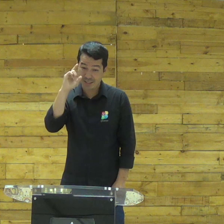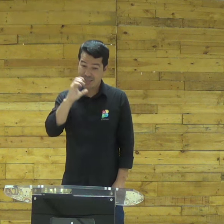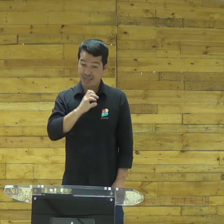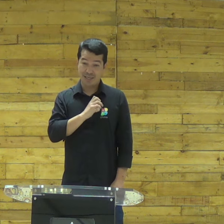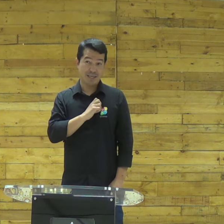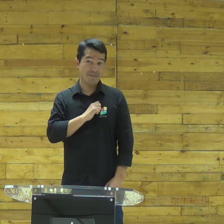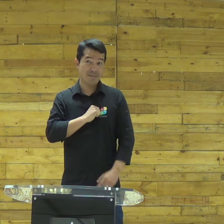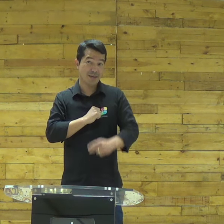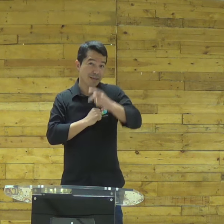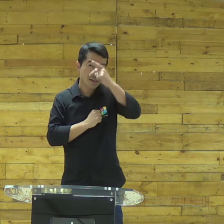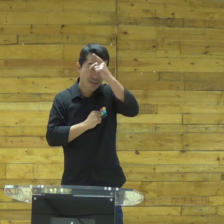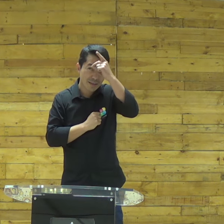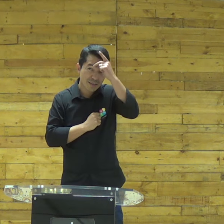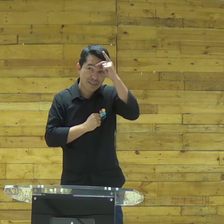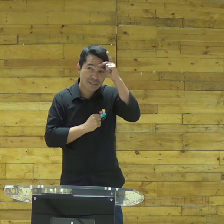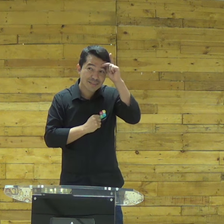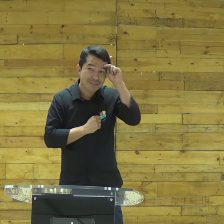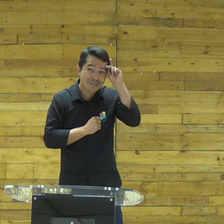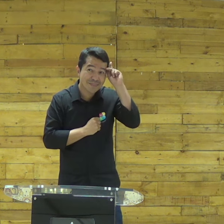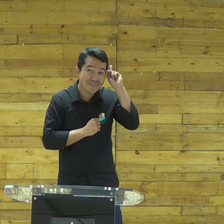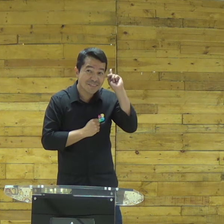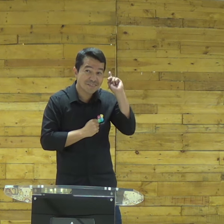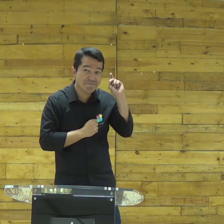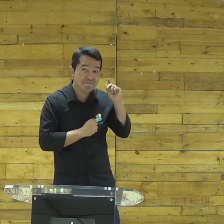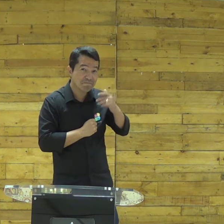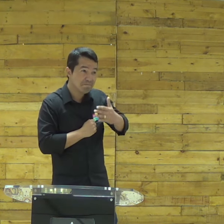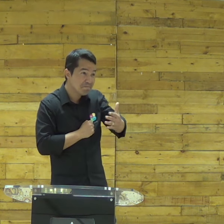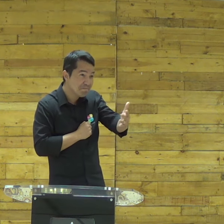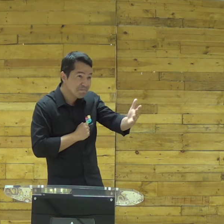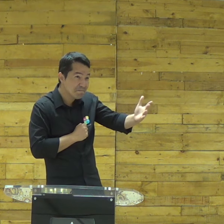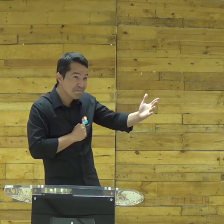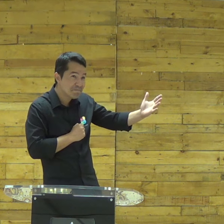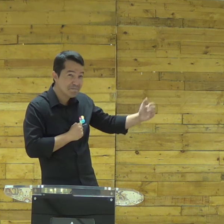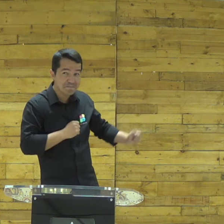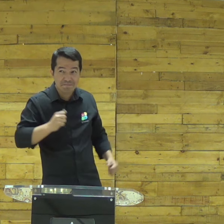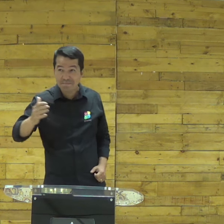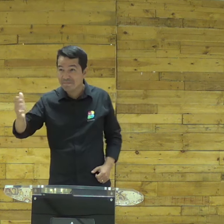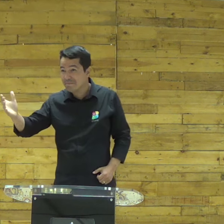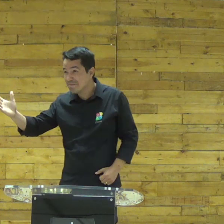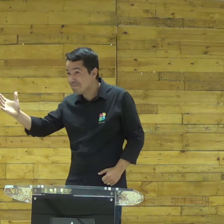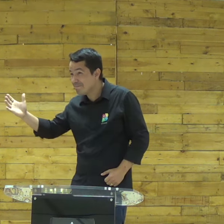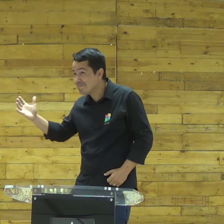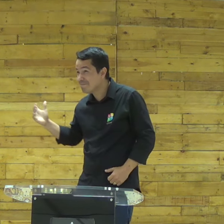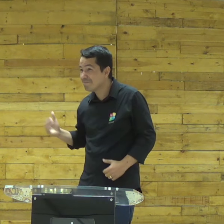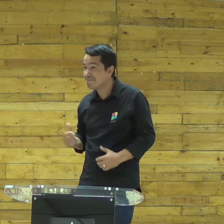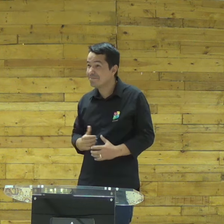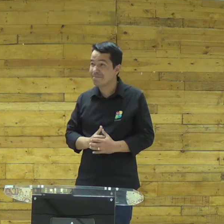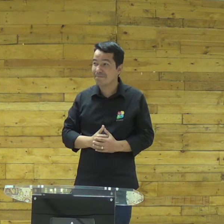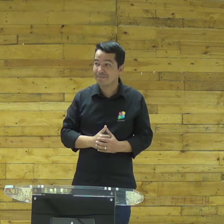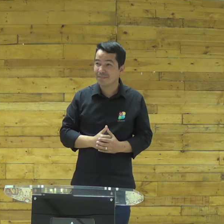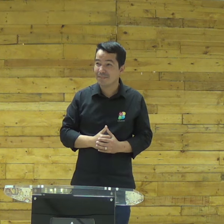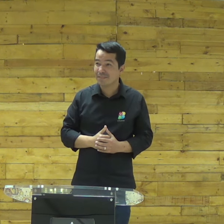todos os dias amar as pessoas todas as